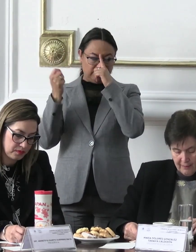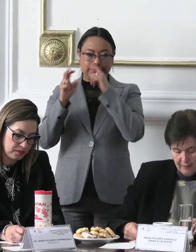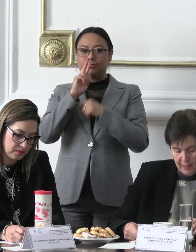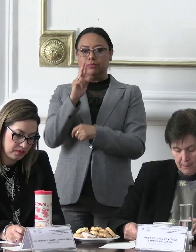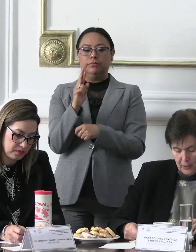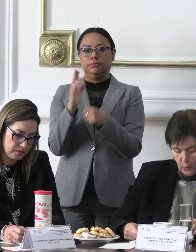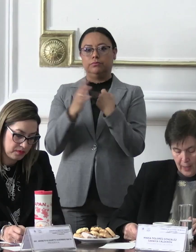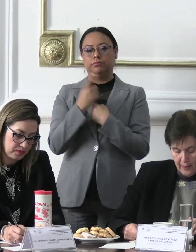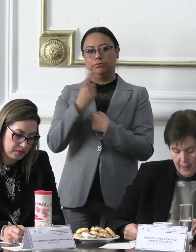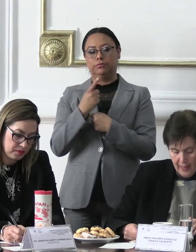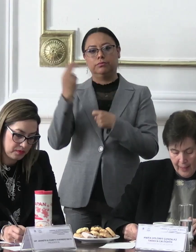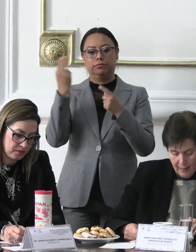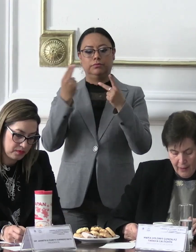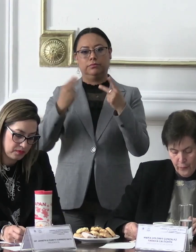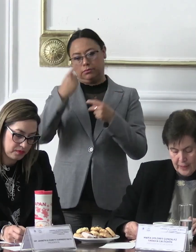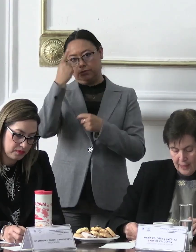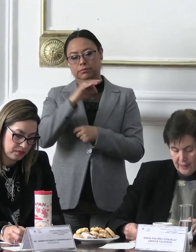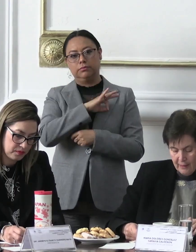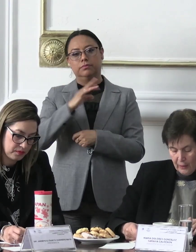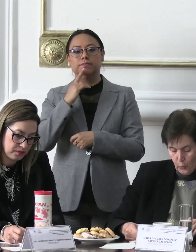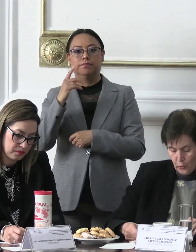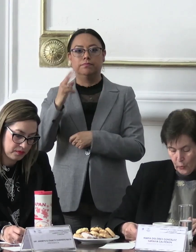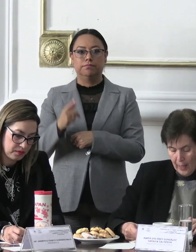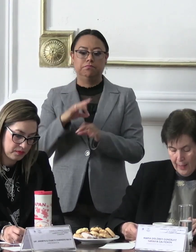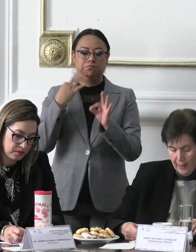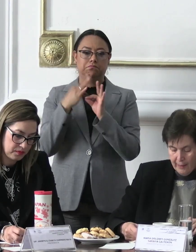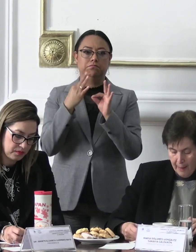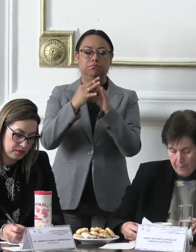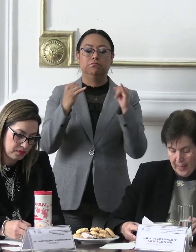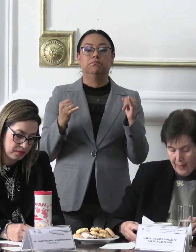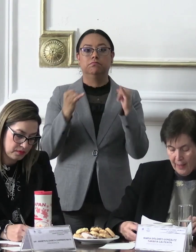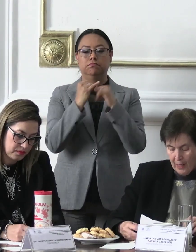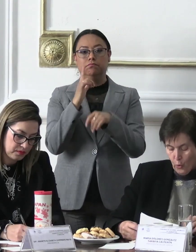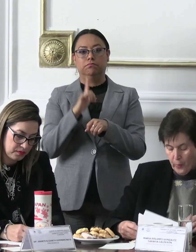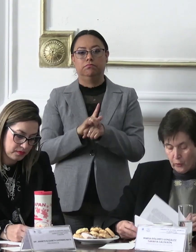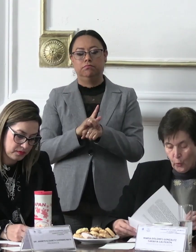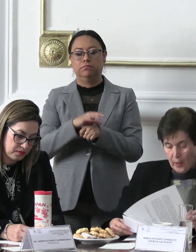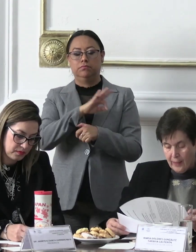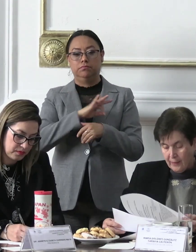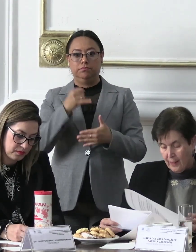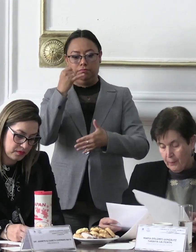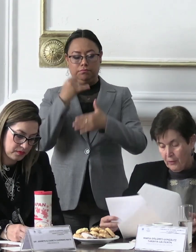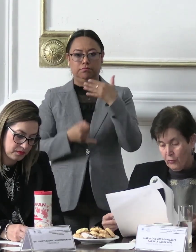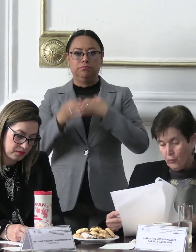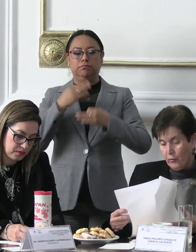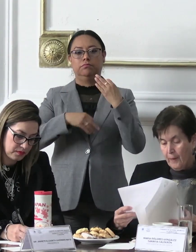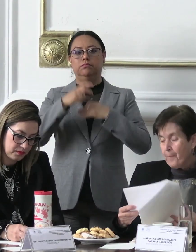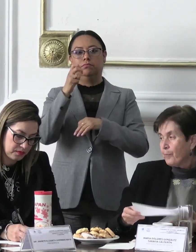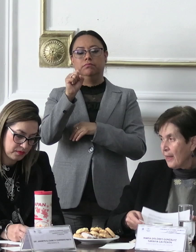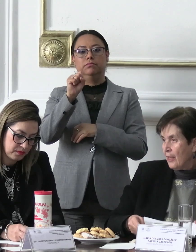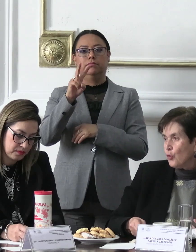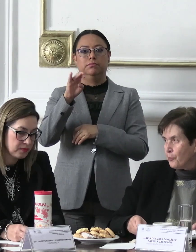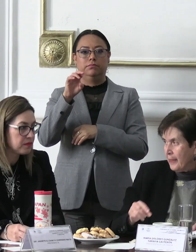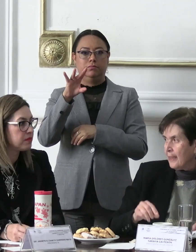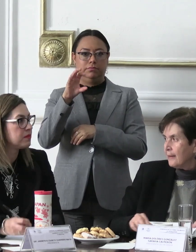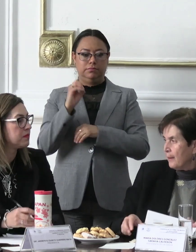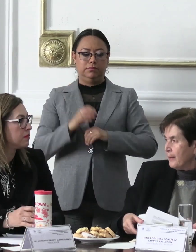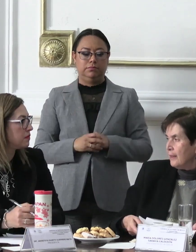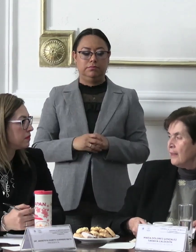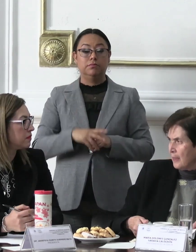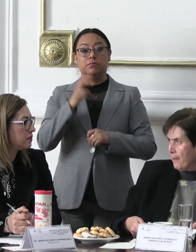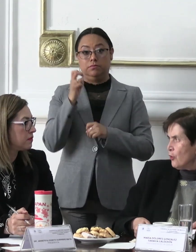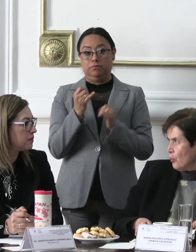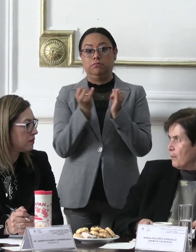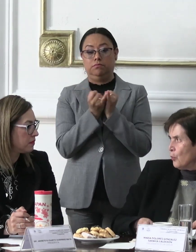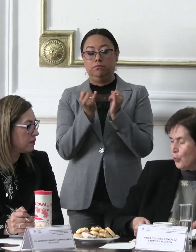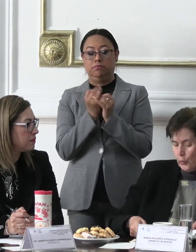a la necesidad de mejorar la eficiencia institucional y ampliar la cobertura de servicios. Ello explica